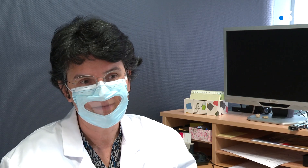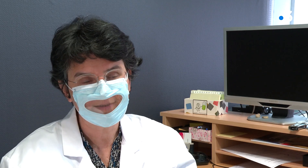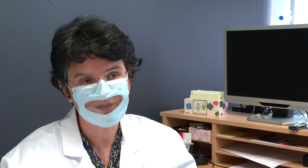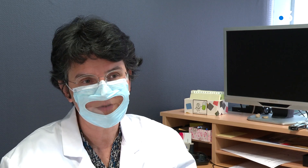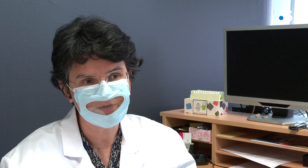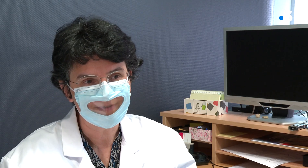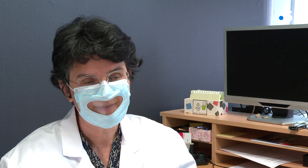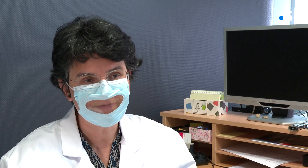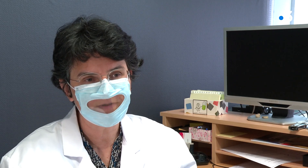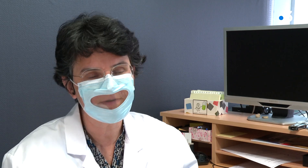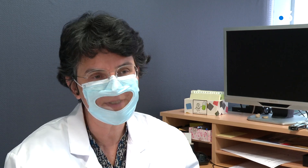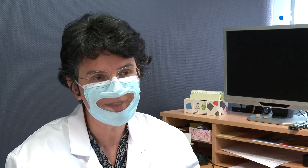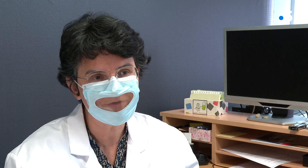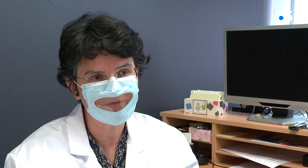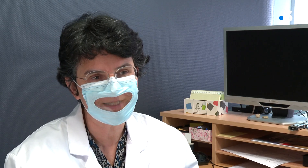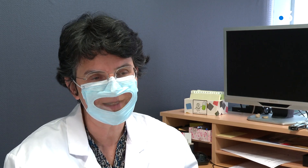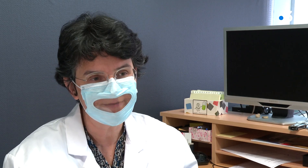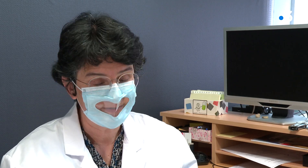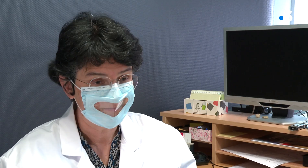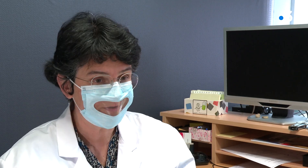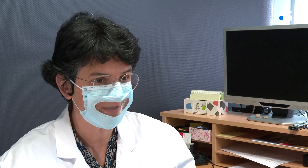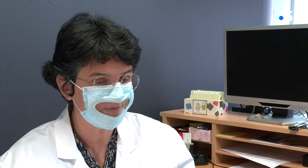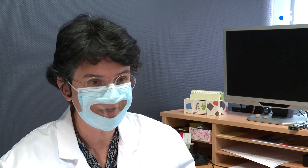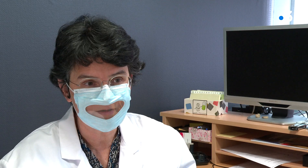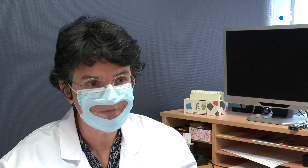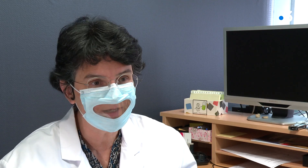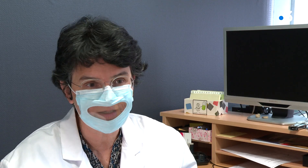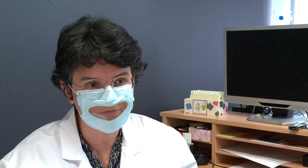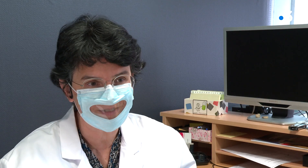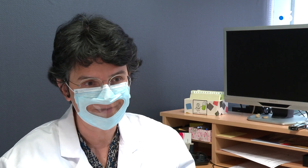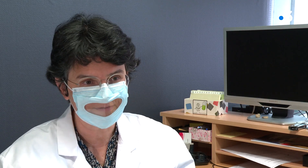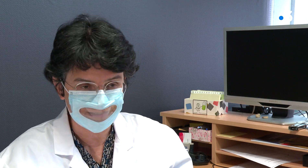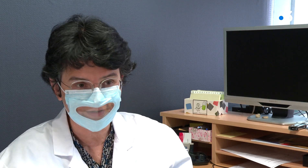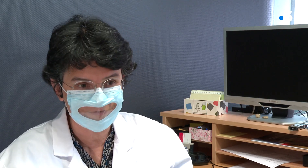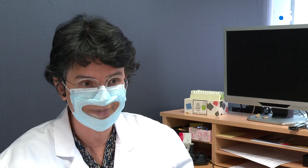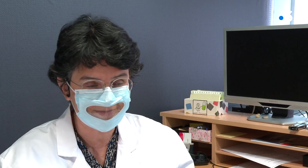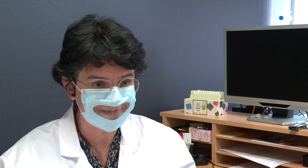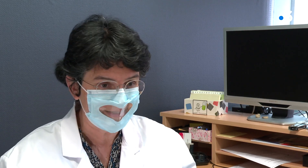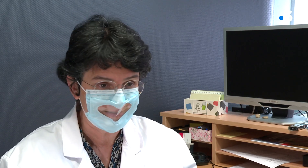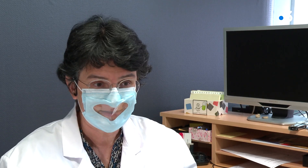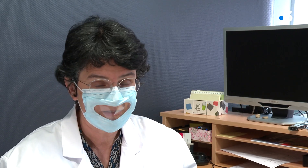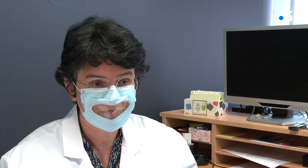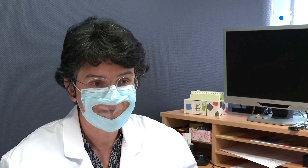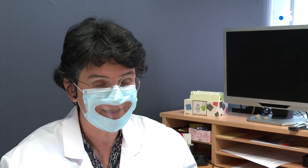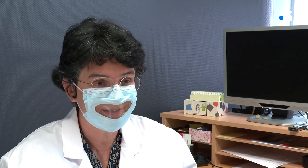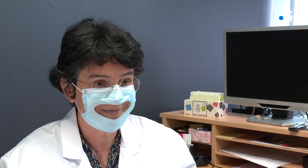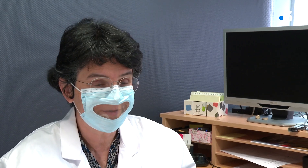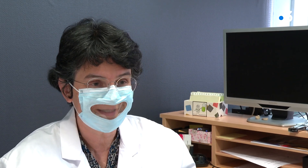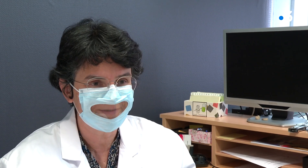la traduction. Ce qui fait que quand il y a une émotion qui arrive, mais moi, je ne savais pas où la raccrocher dans la phrase du patient. Et je trouvais que la qualité de mon examen